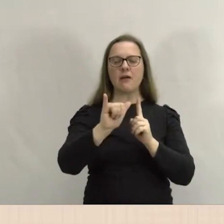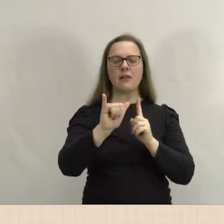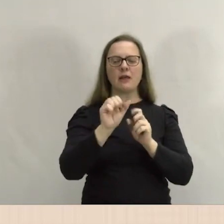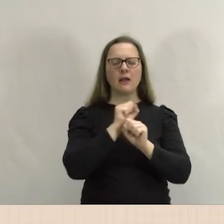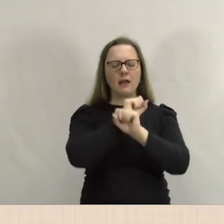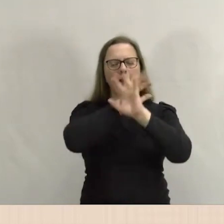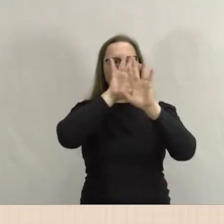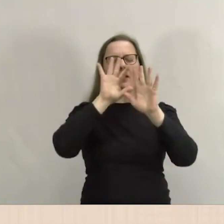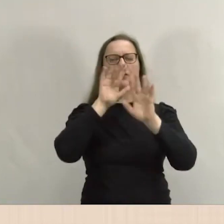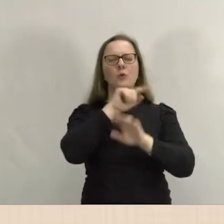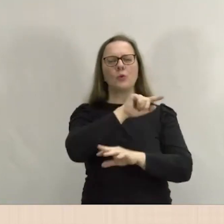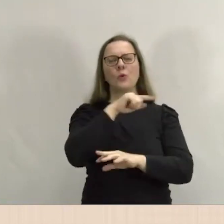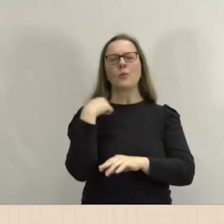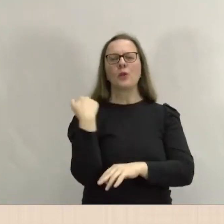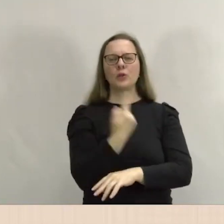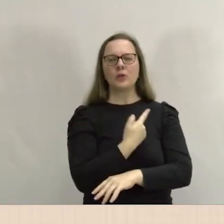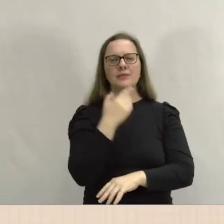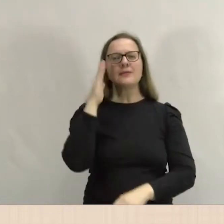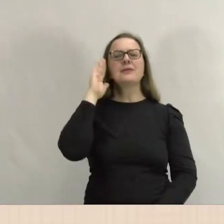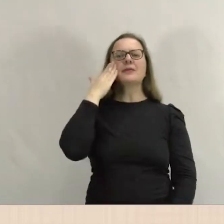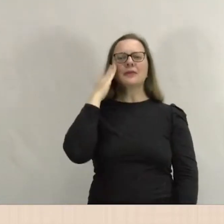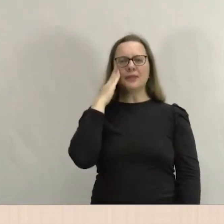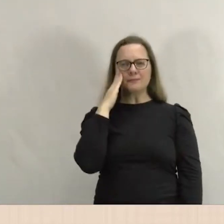Evangelho de João,